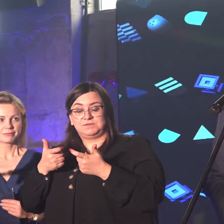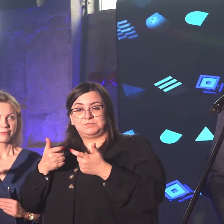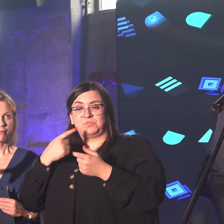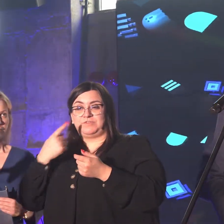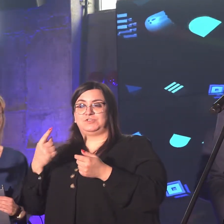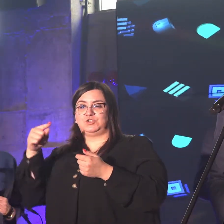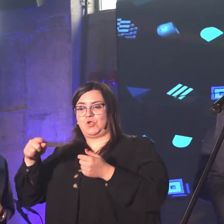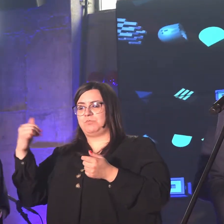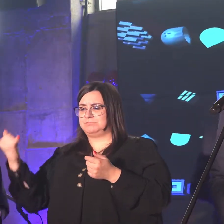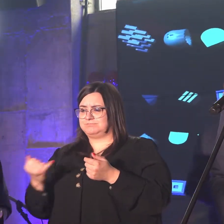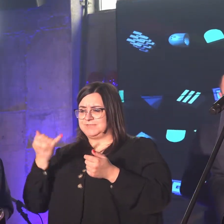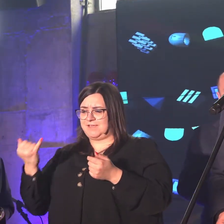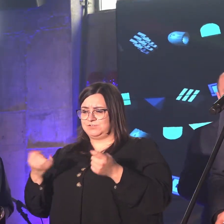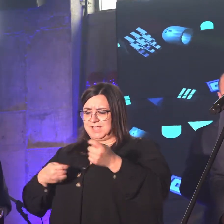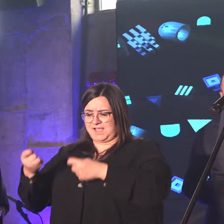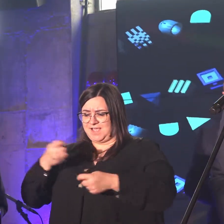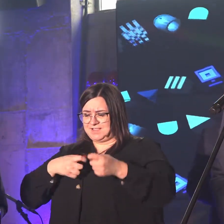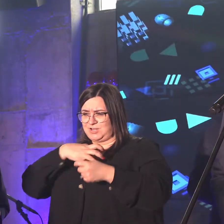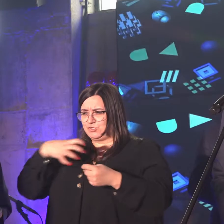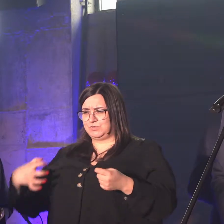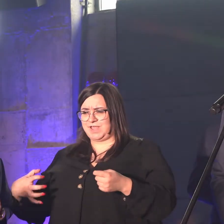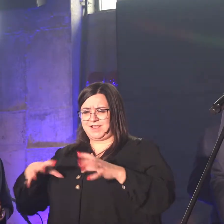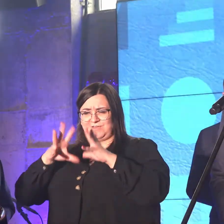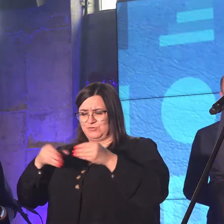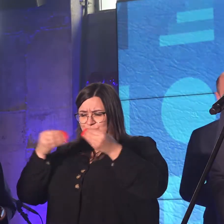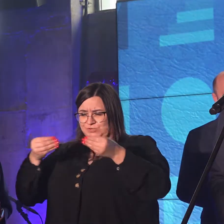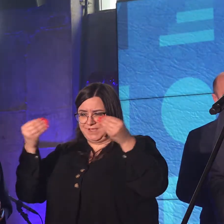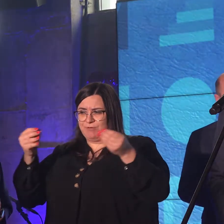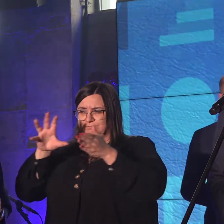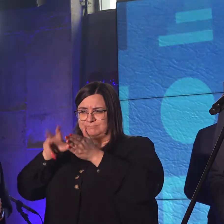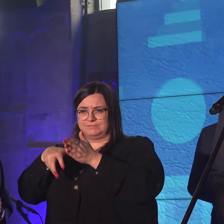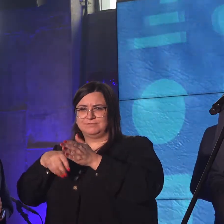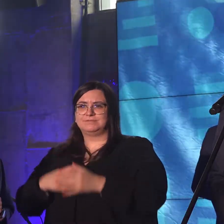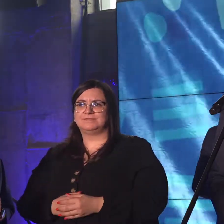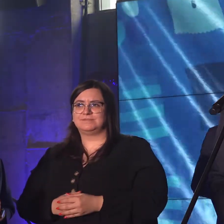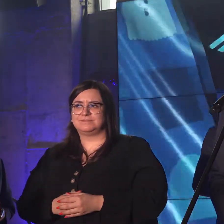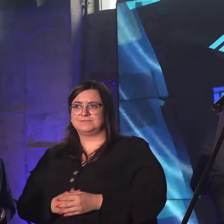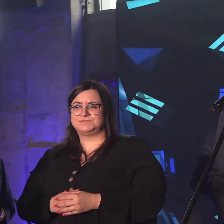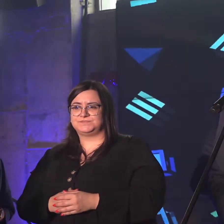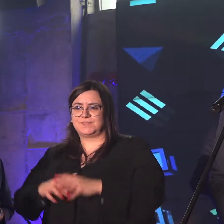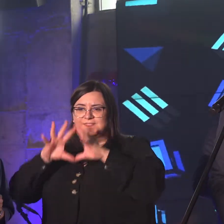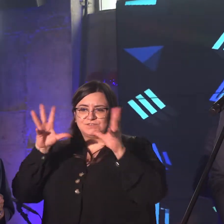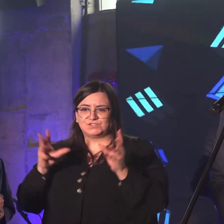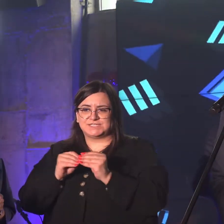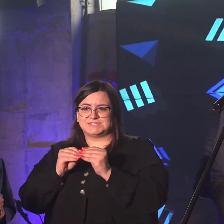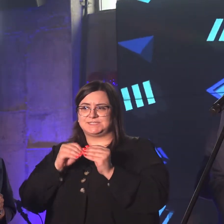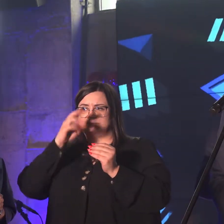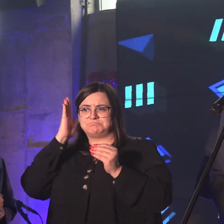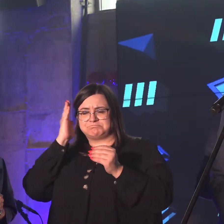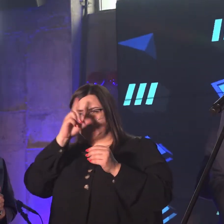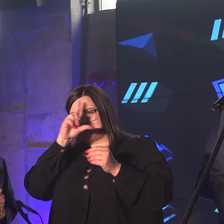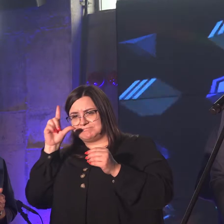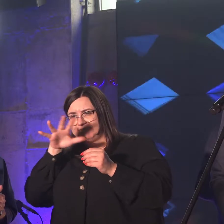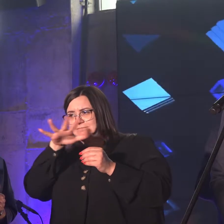drodzy Państwo, otóż handel, gospodarka kwitły w naszym mieście i wszyscy ludzie, mieszkańcy,